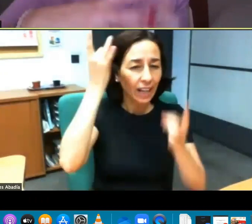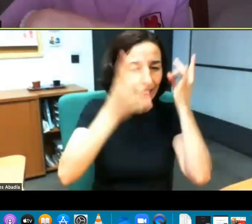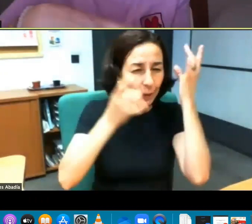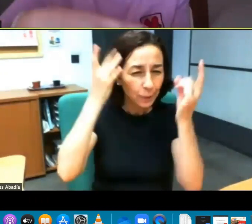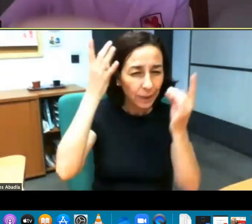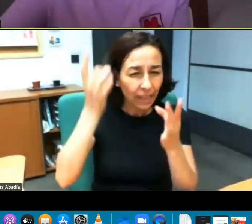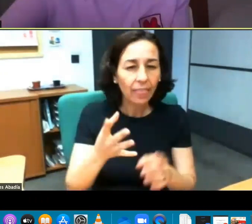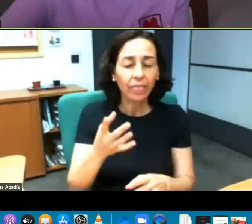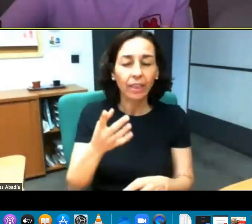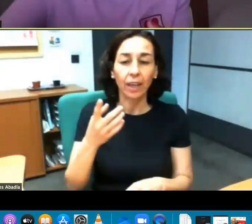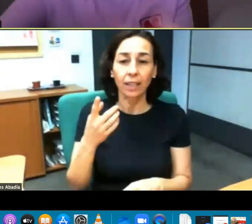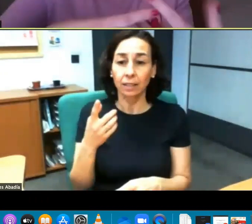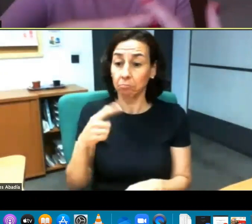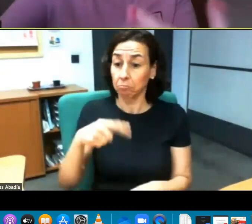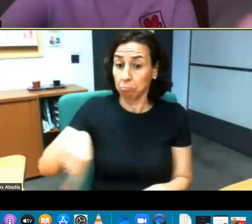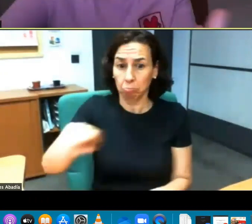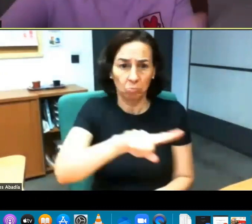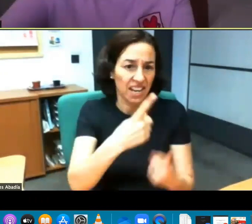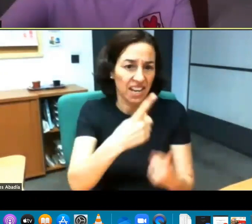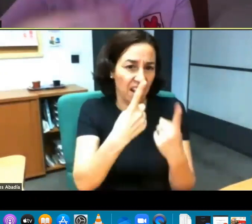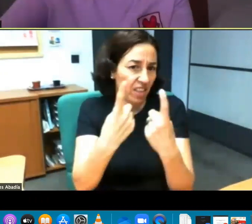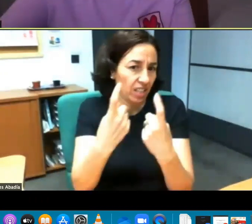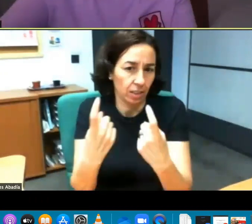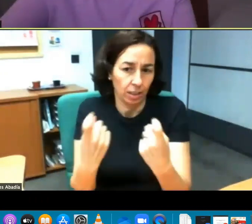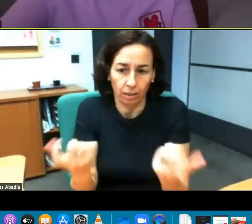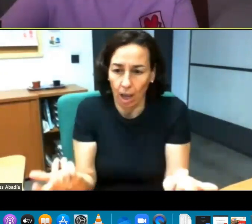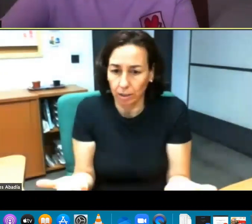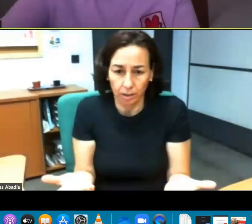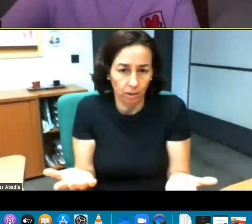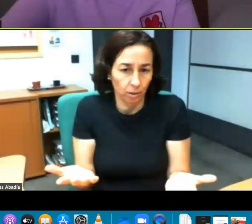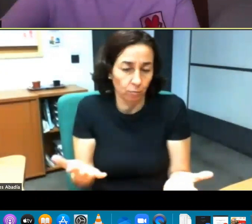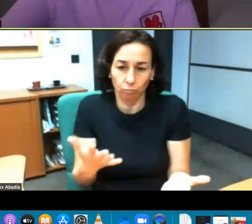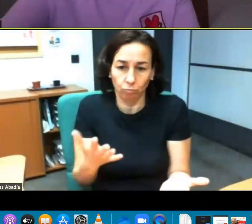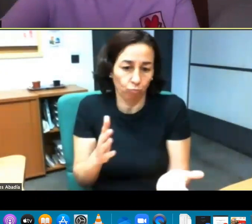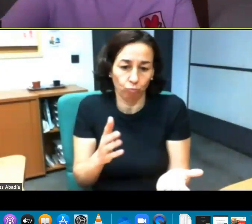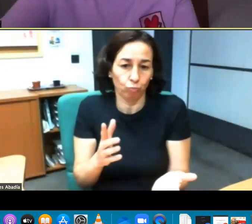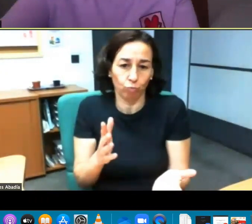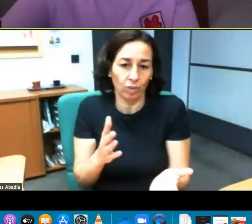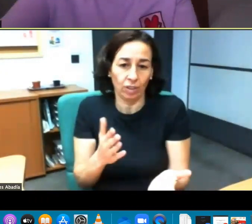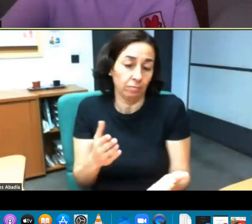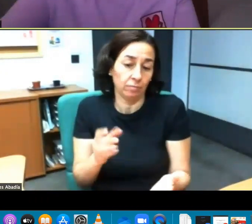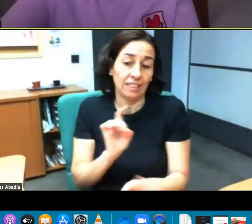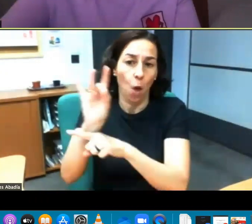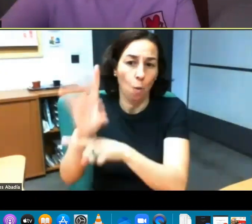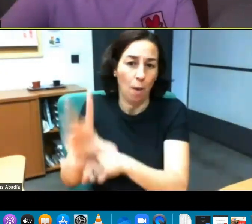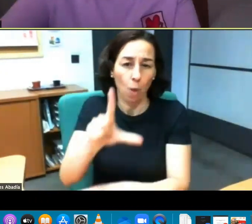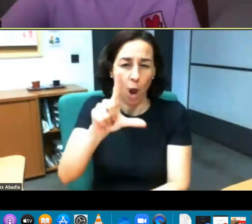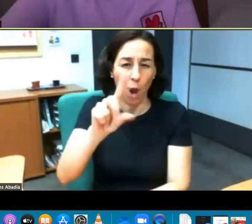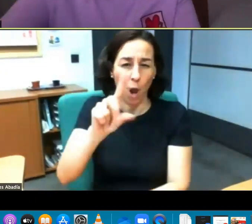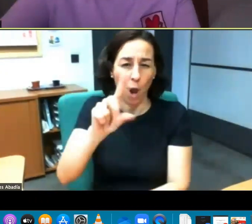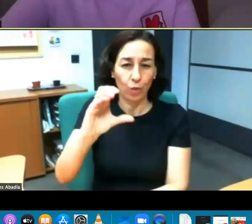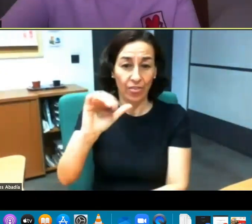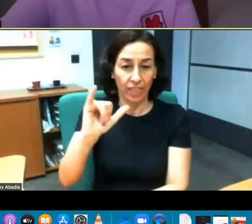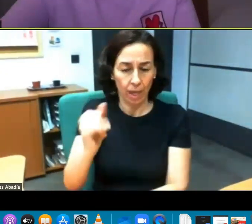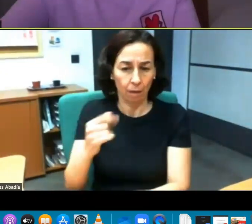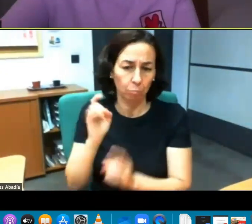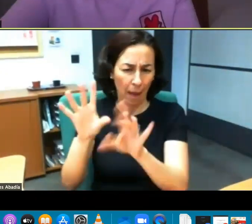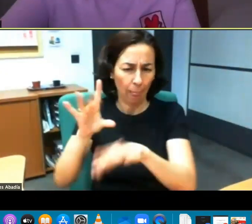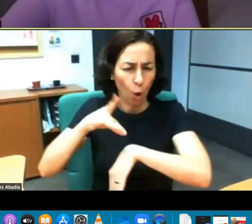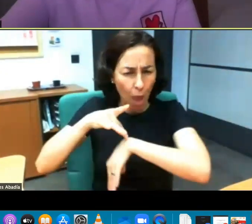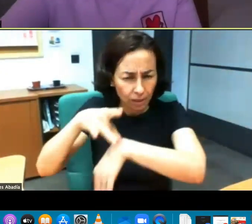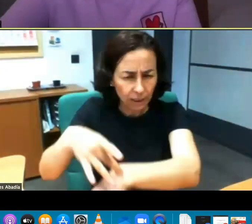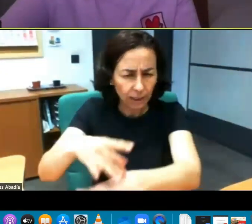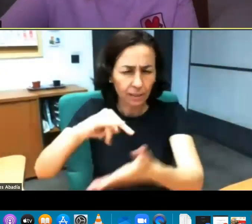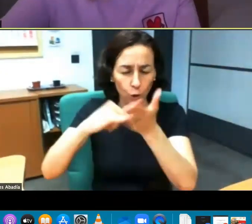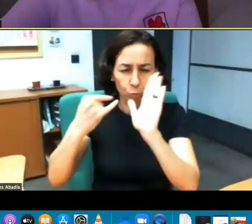Si necesitáis, yo os facilitaré a través de Lucía, puedo facilitaros las guías de los proyectos y cualquier cuestión,